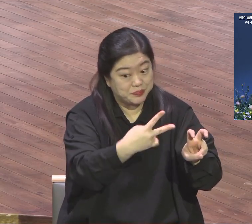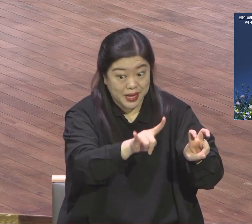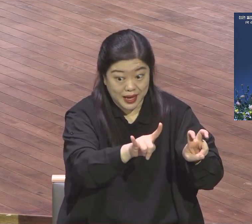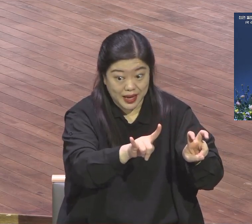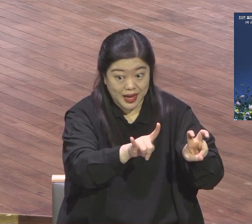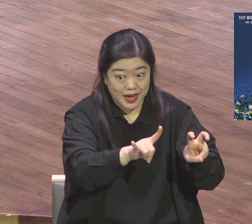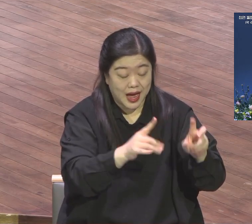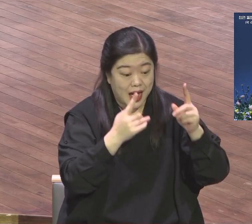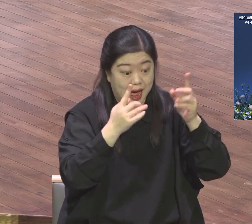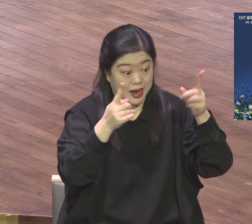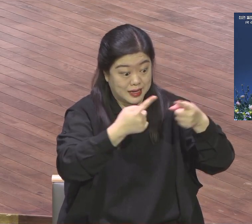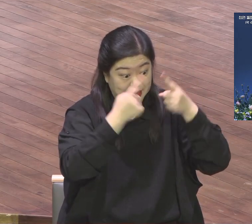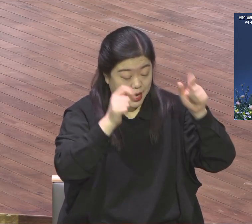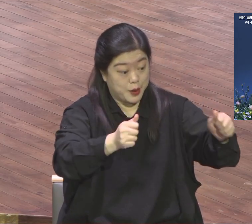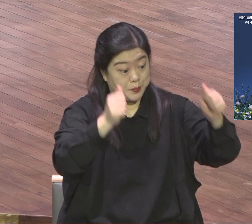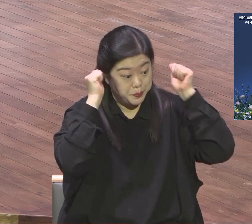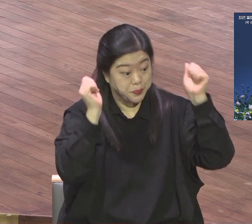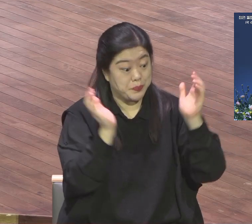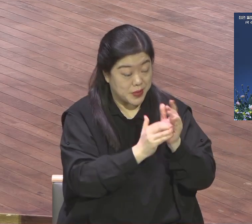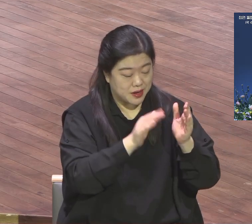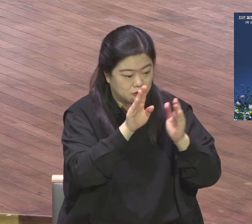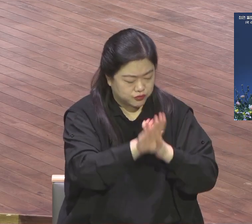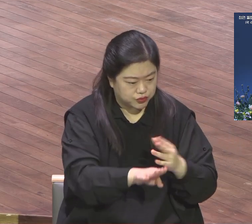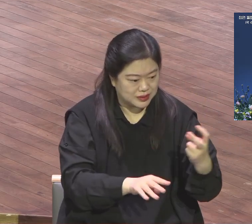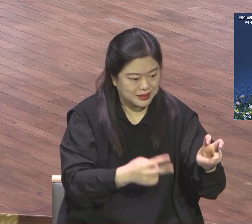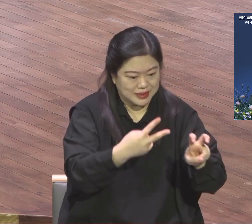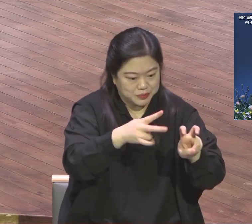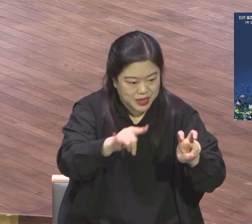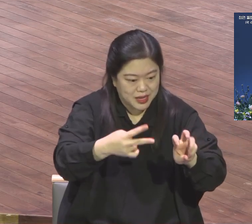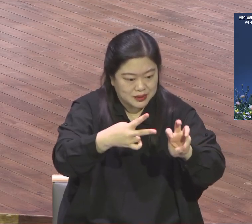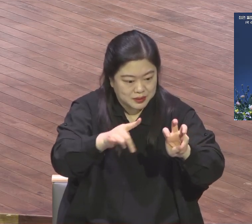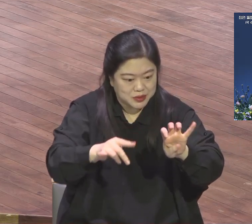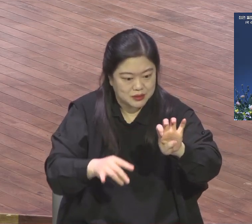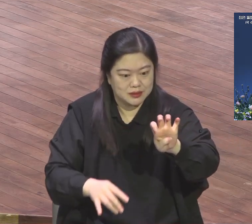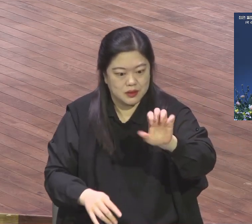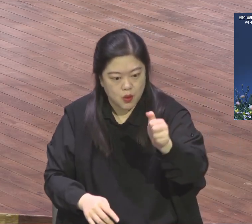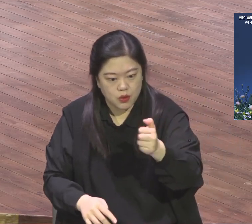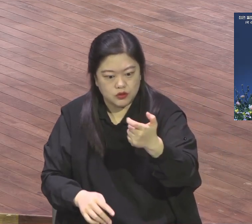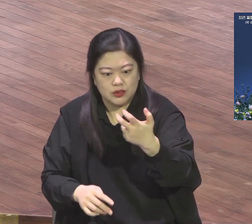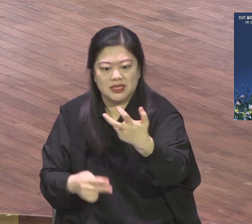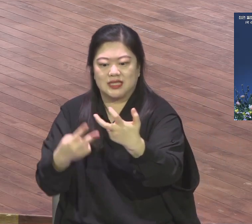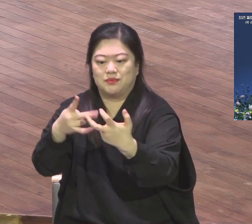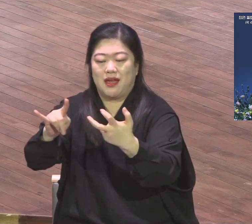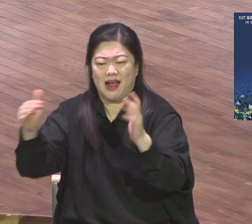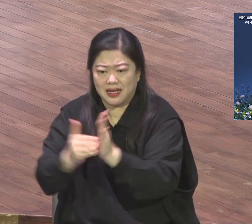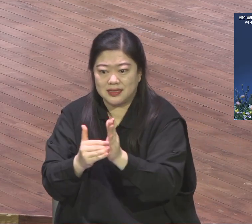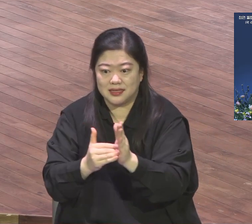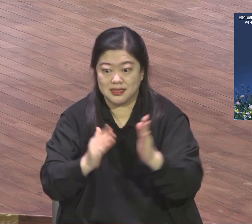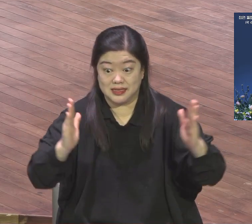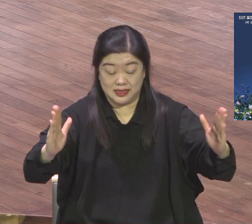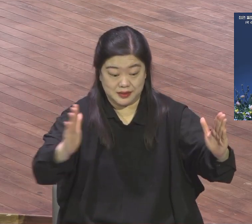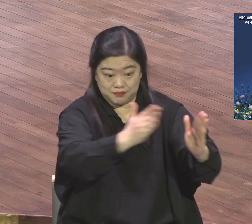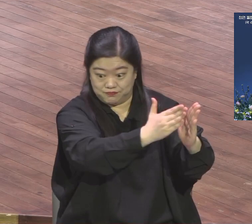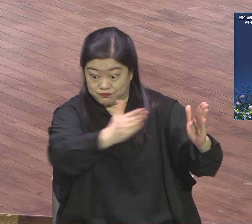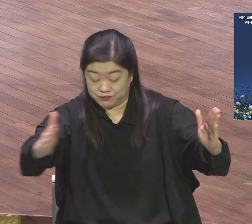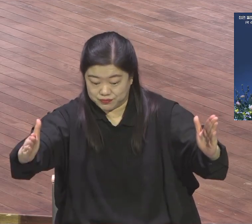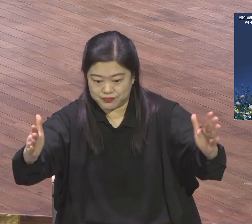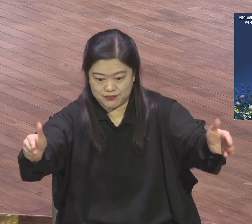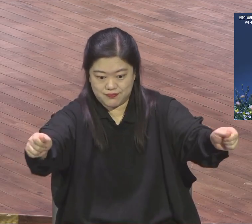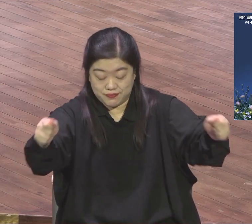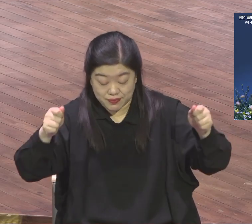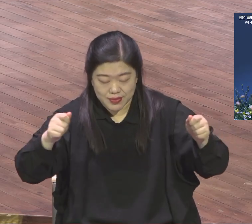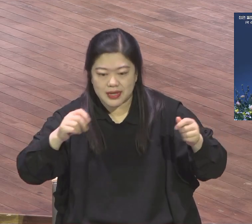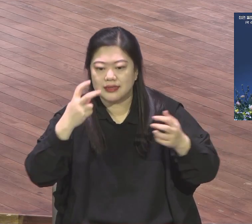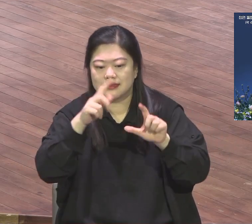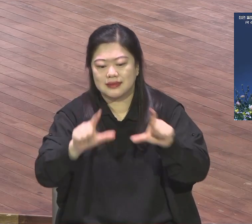죽을 때까지 이 책임을 진 42년 동안 그렇게 책임을 진 이 교수가